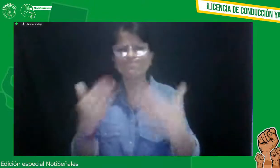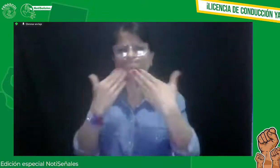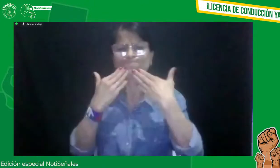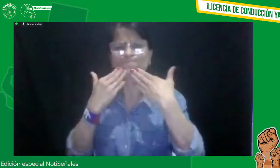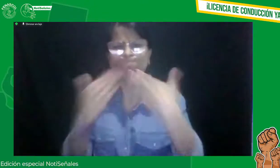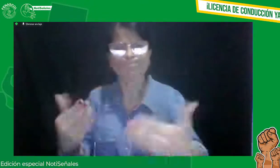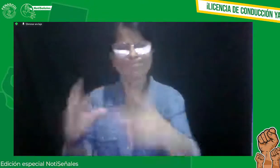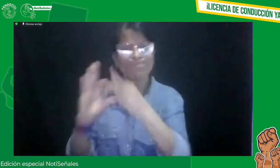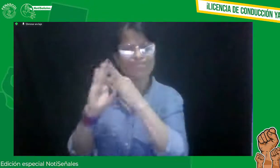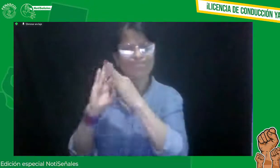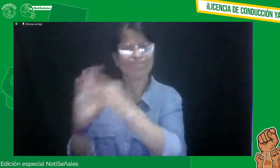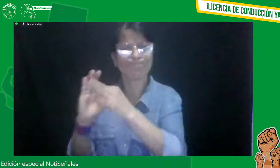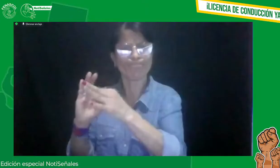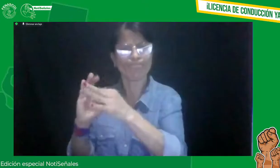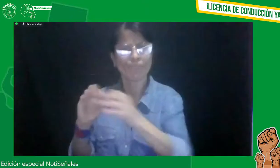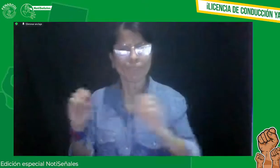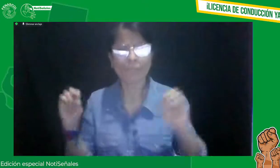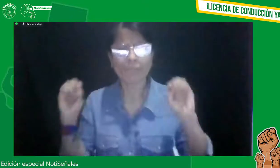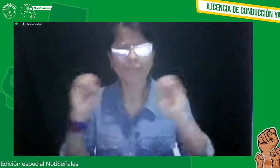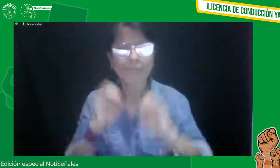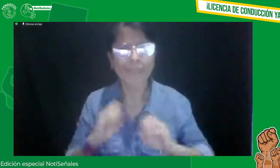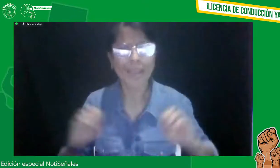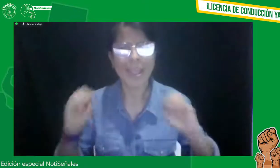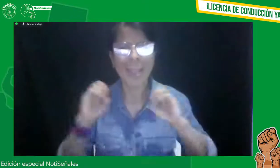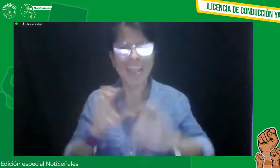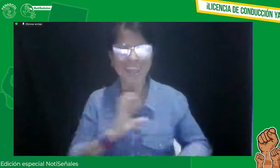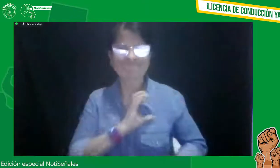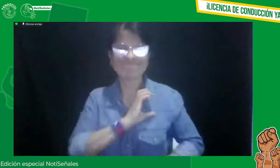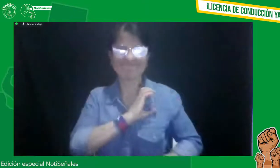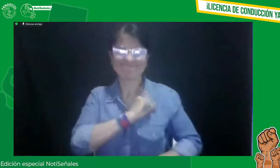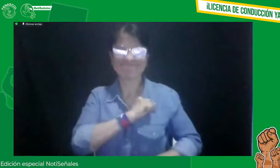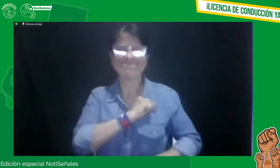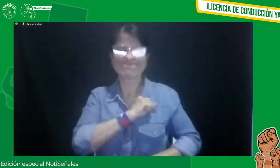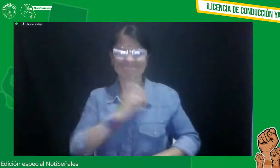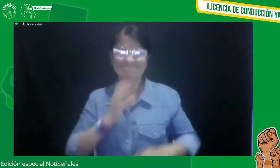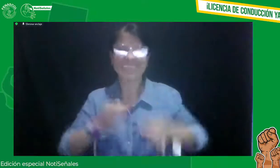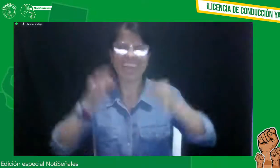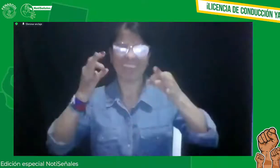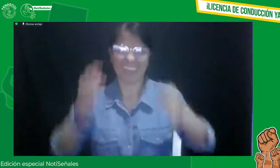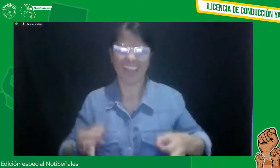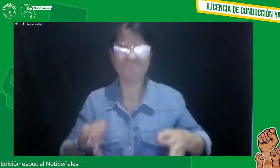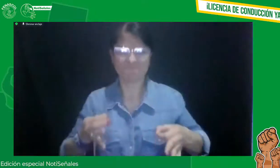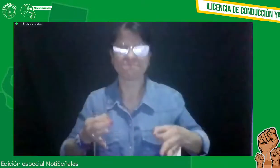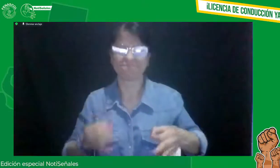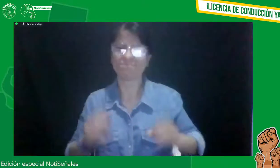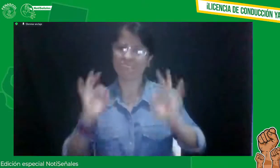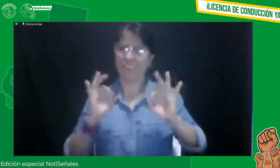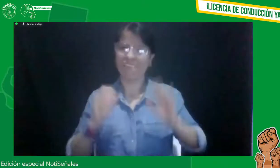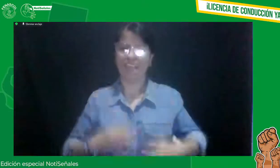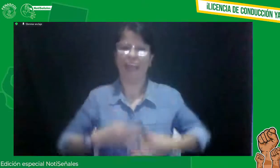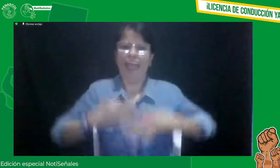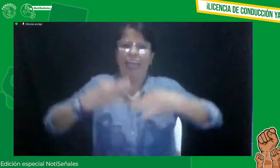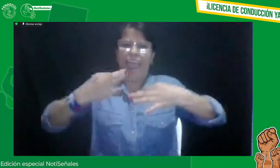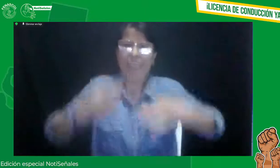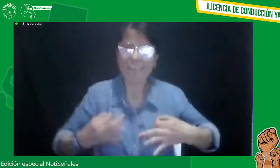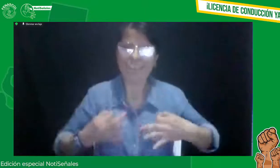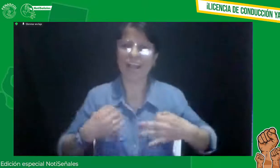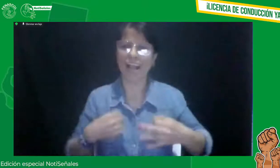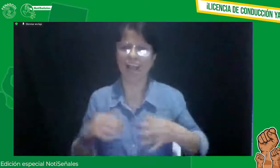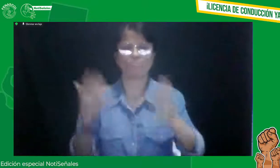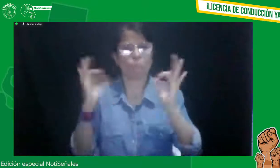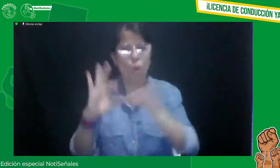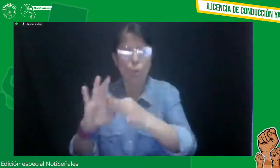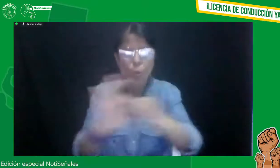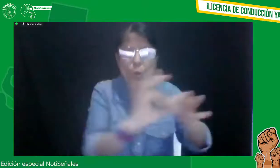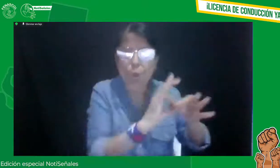que se han dado durante todo este tiempo. Pero veo que el INSOR solamente hace alusión o agradece al